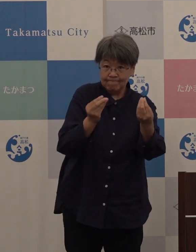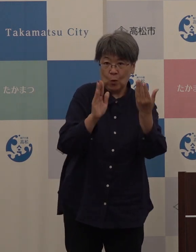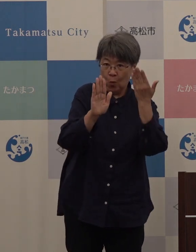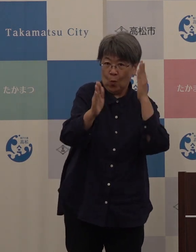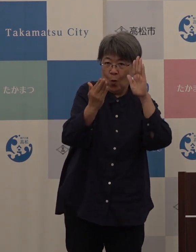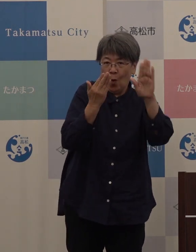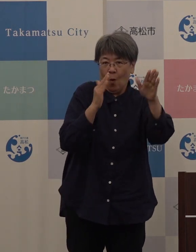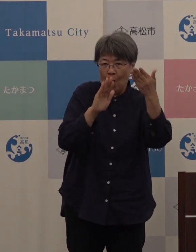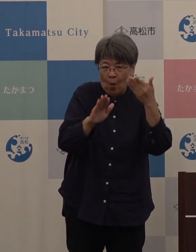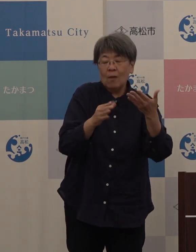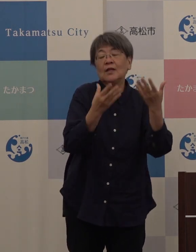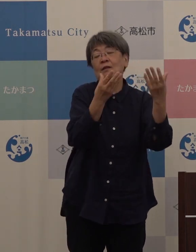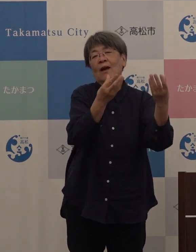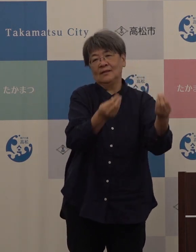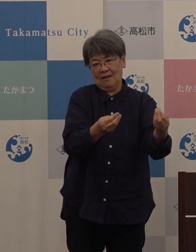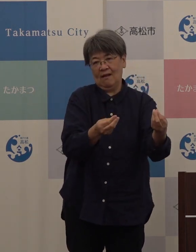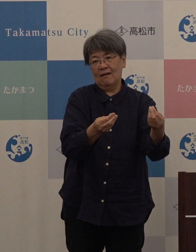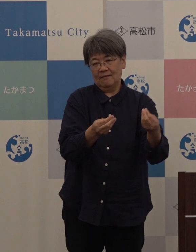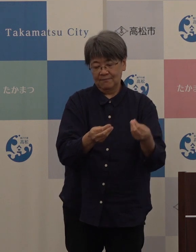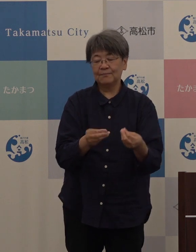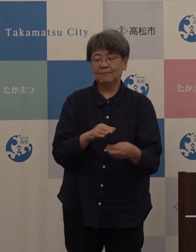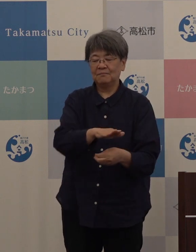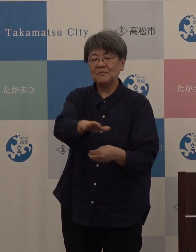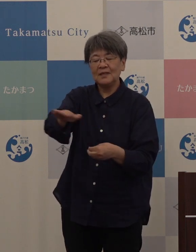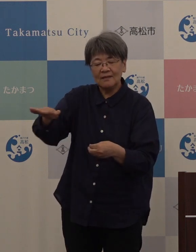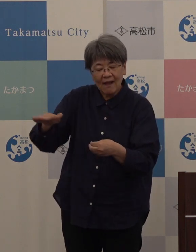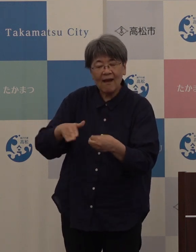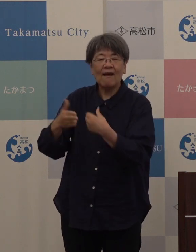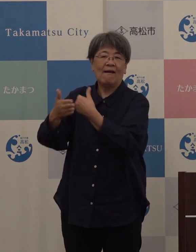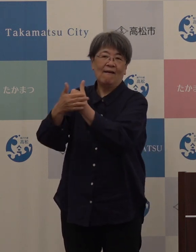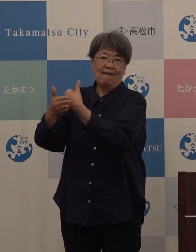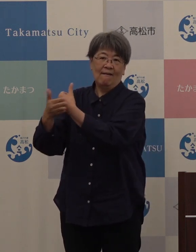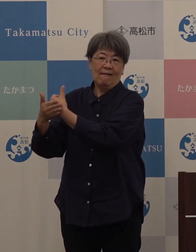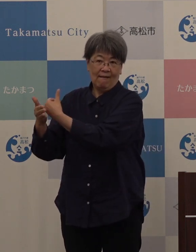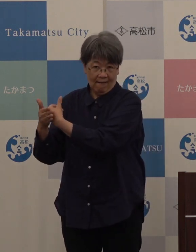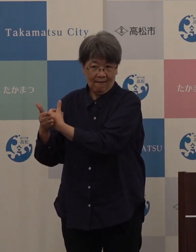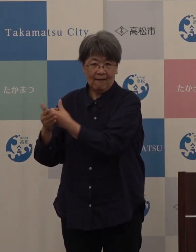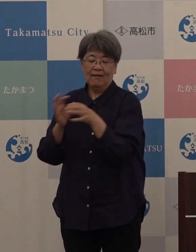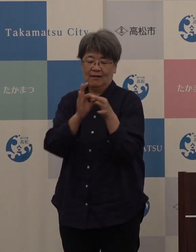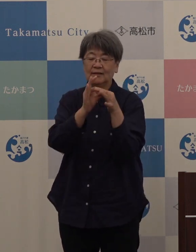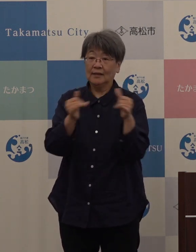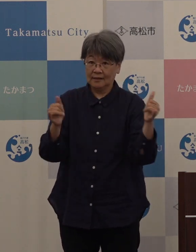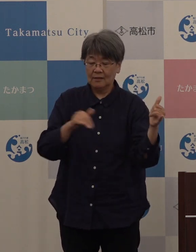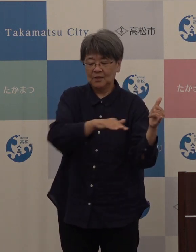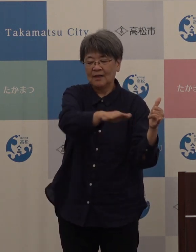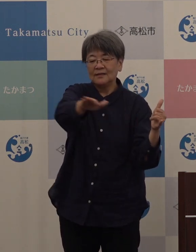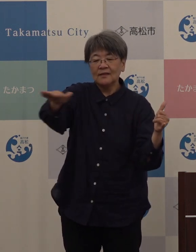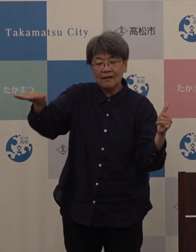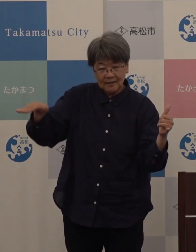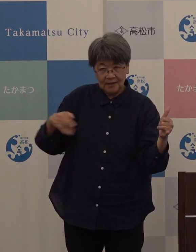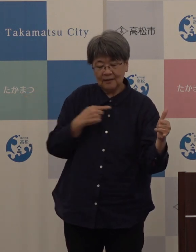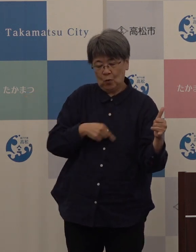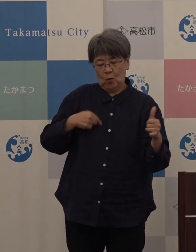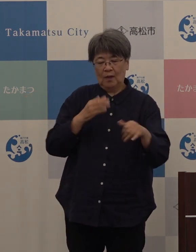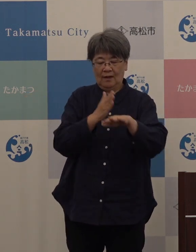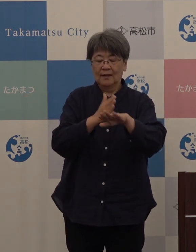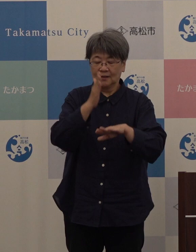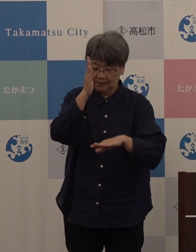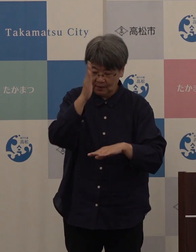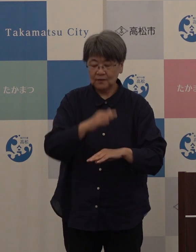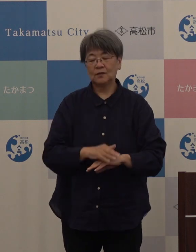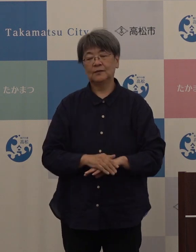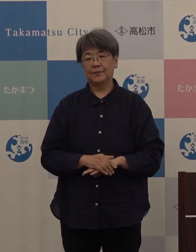これまでご尽力をいただきました祭り振興会をはじめとした関係者の皆様方に心から感謝申し上げたいと存じます